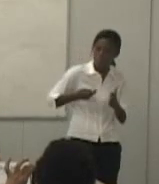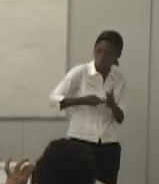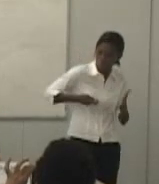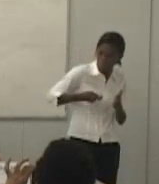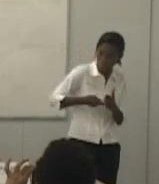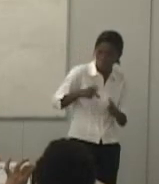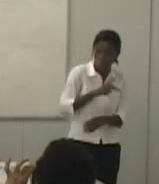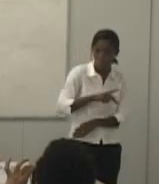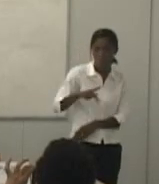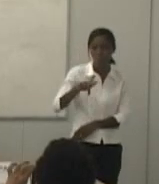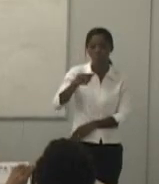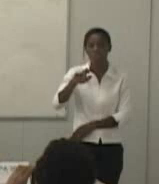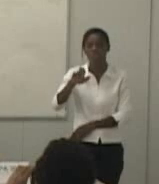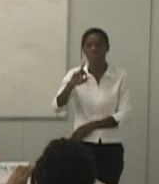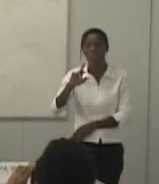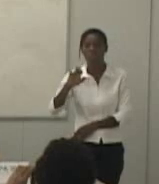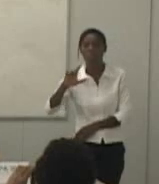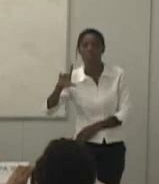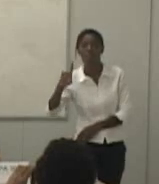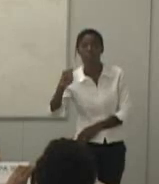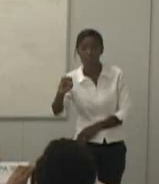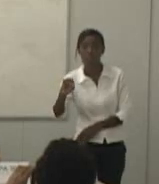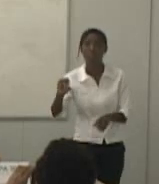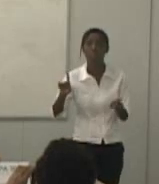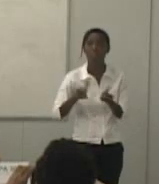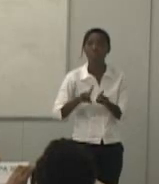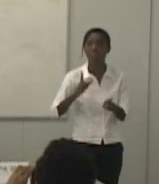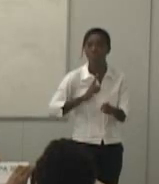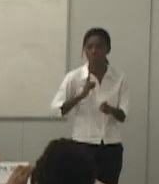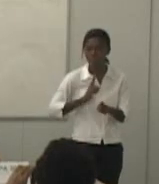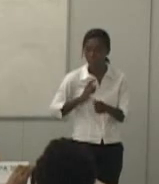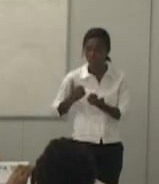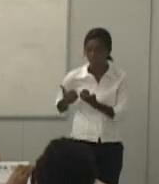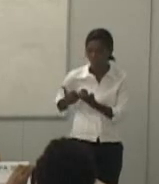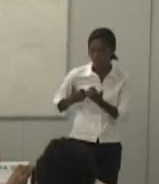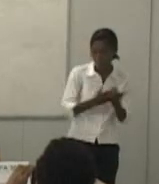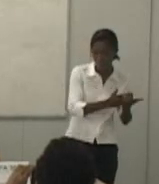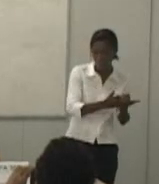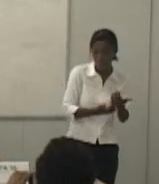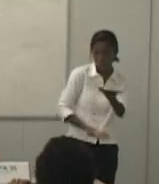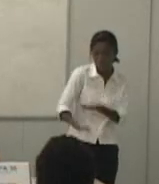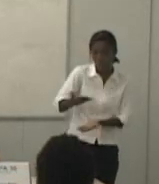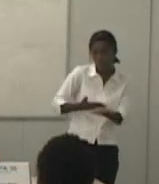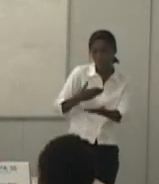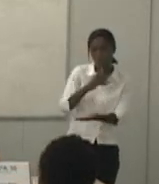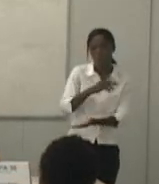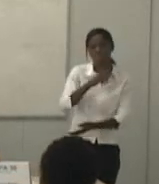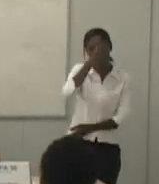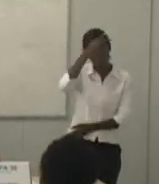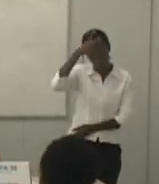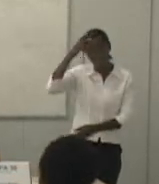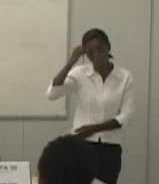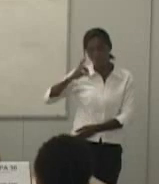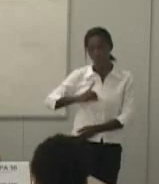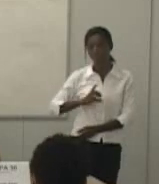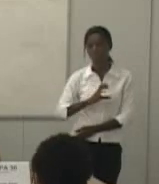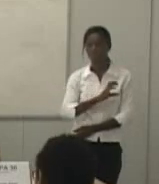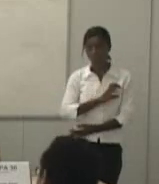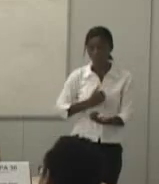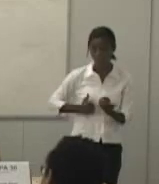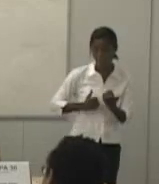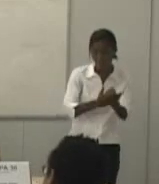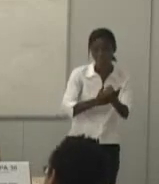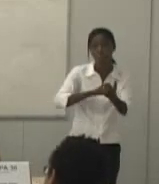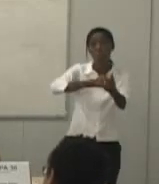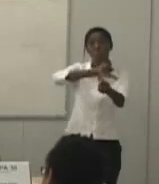também houve a garantia que haveria algum convênio com a Prefeitura de Caxias que a prefeitura de Caxias apoiaria o Polo aqui trocou o